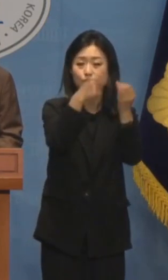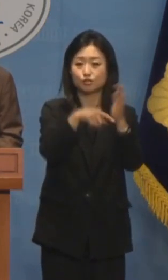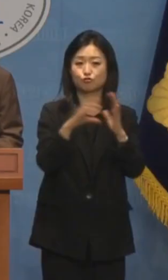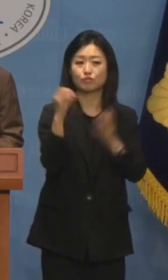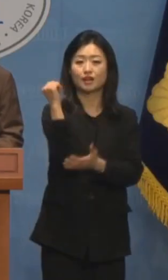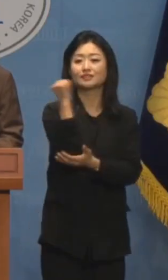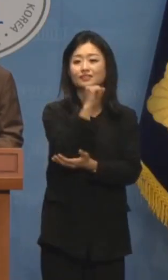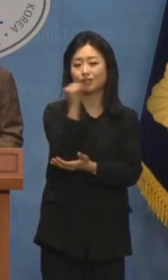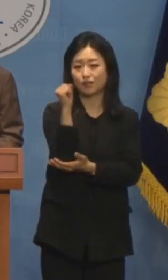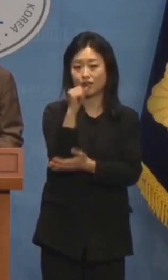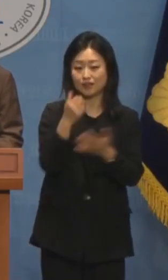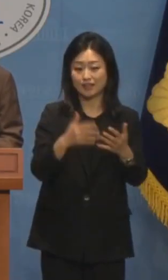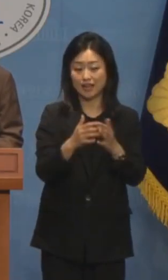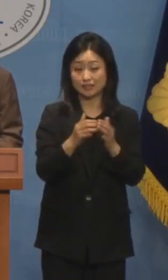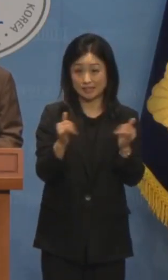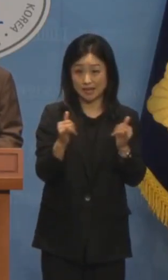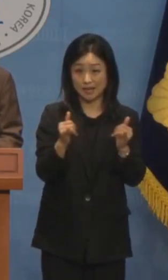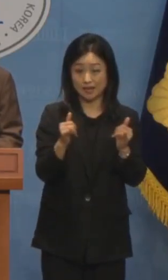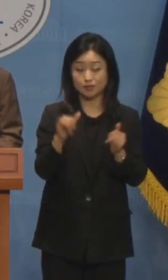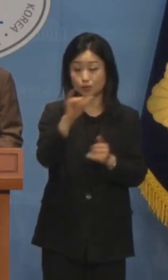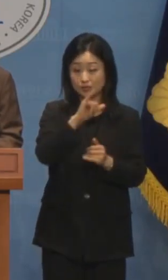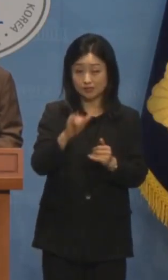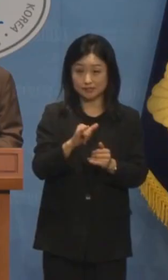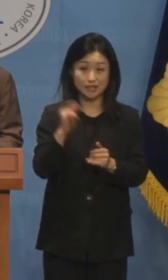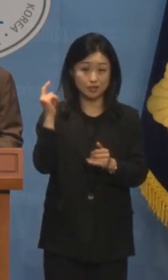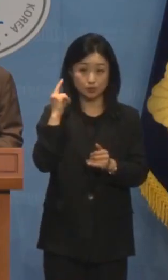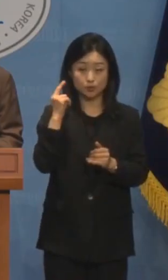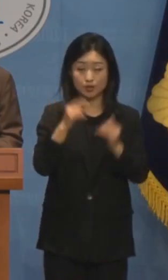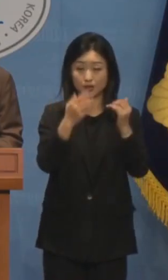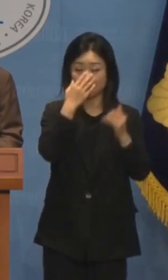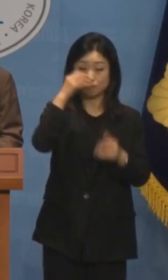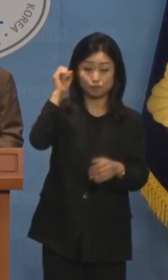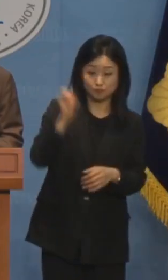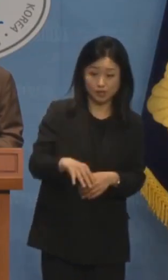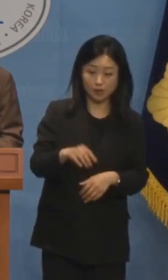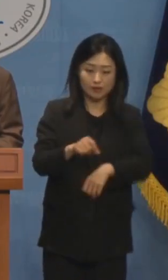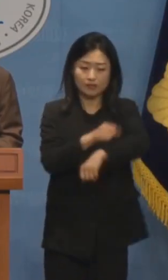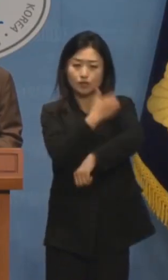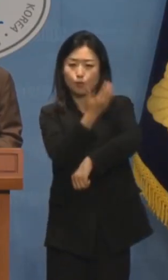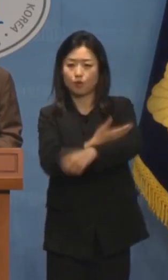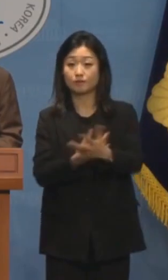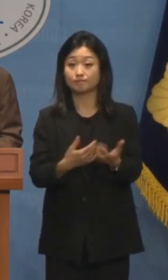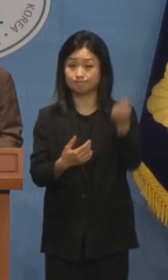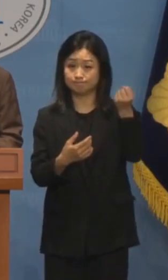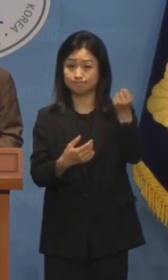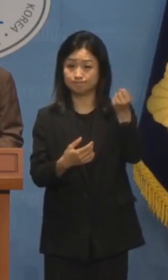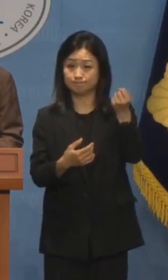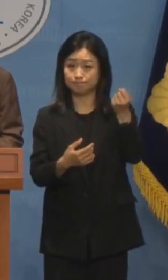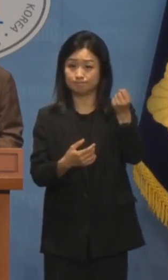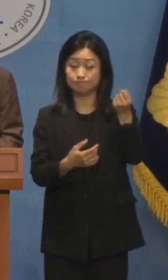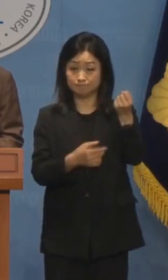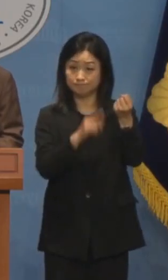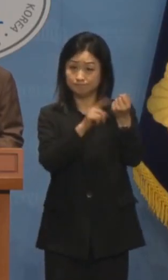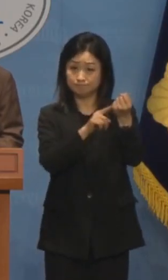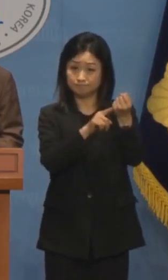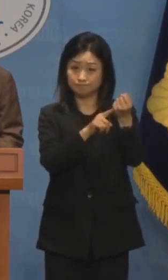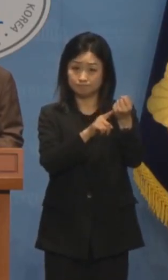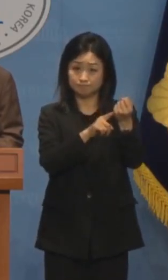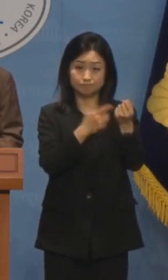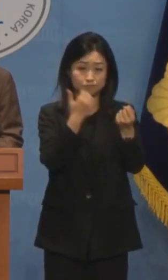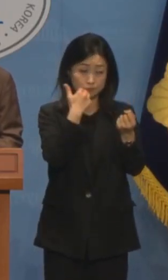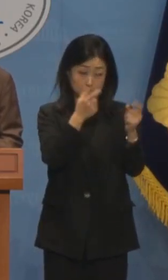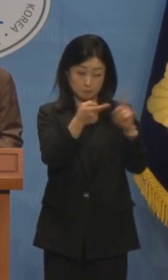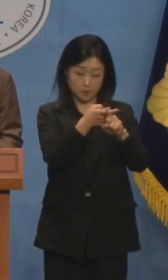약자의 소리, 다수 을들의 소리는 외면한 채 특권 세력, 특정 인만